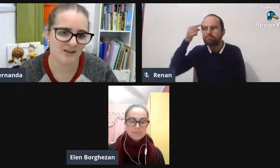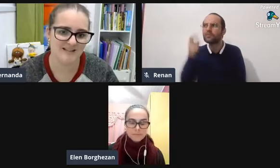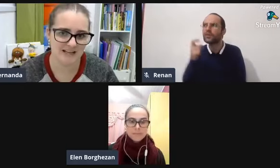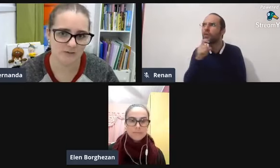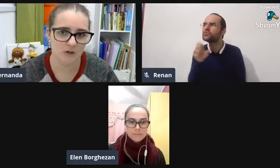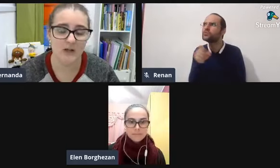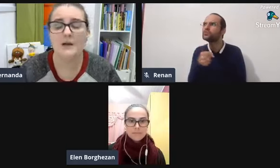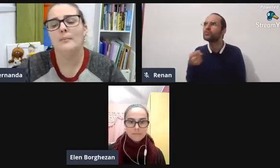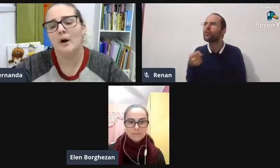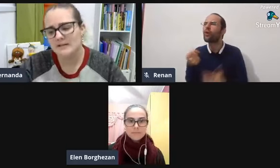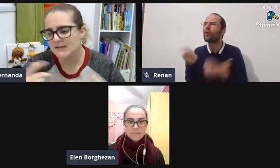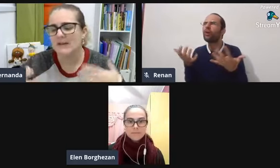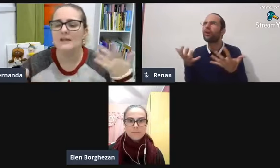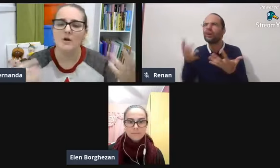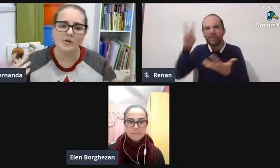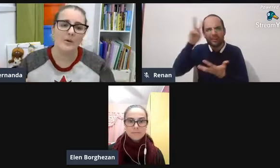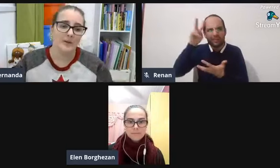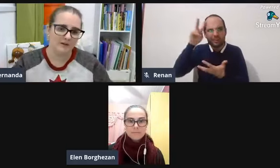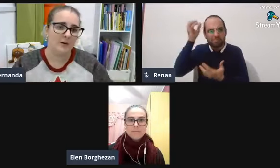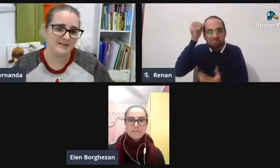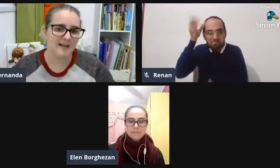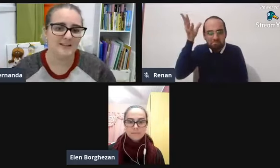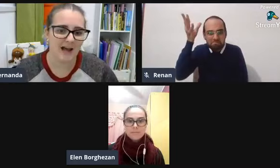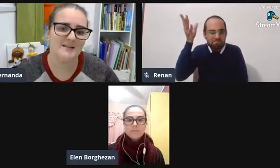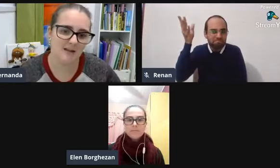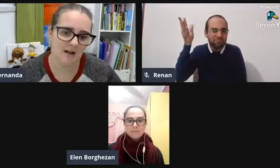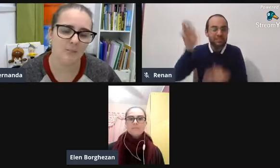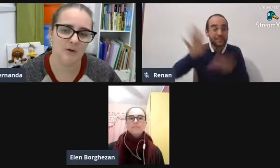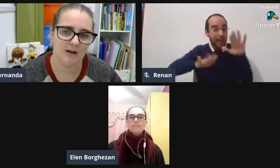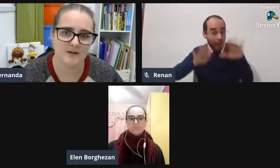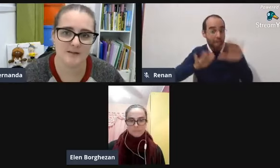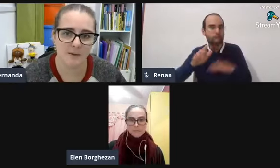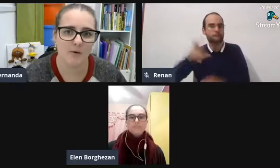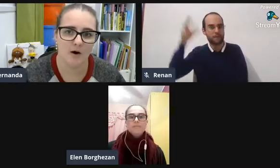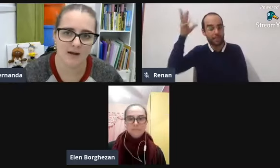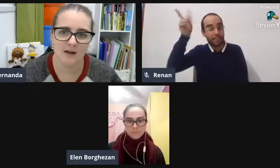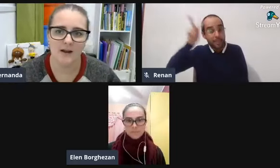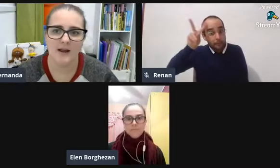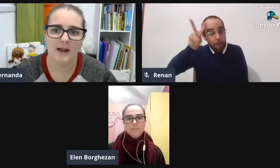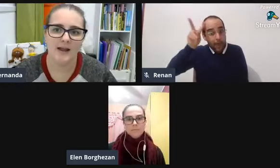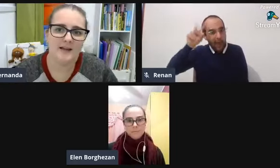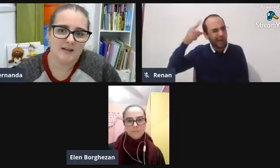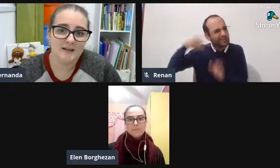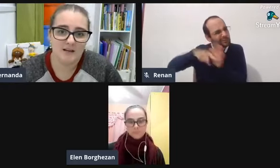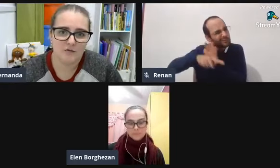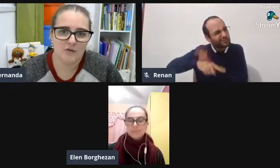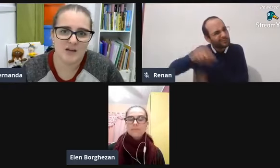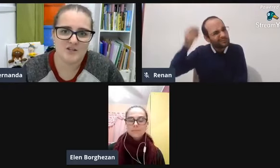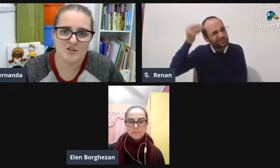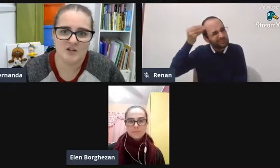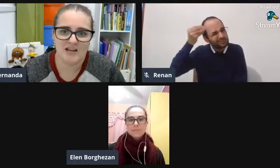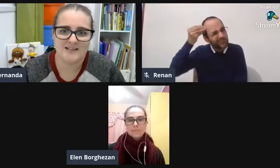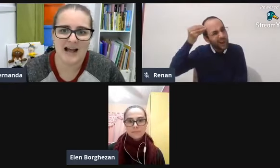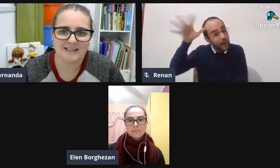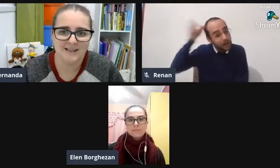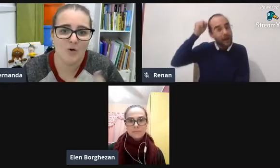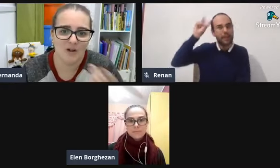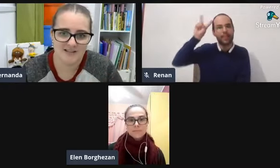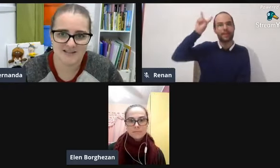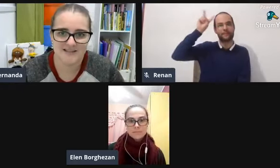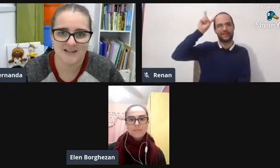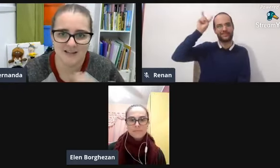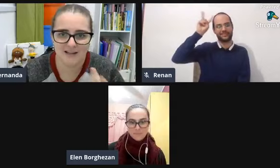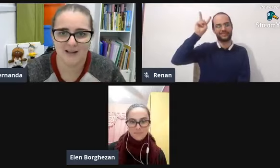tinha visualizado. Pode ser que em algum momento eu resgatasse, né? Porque a nossa memória, ela é incrível e a gente